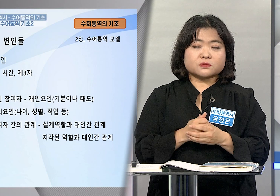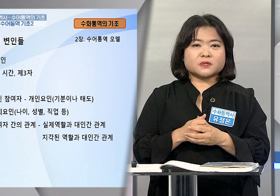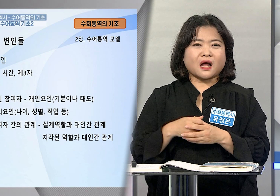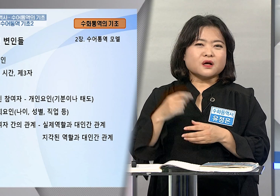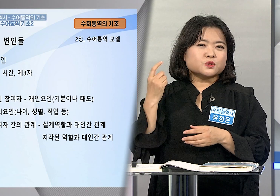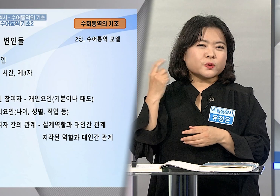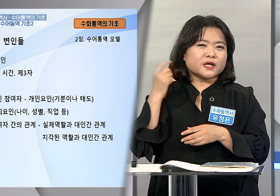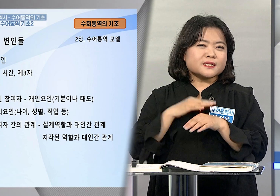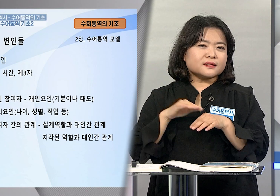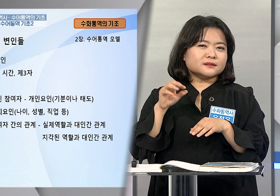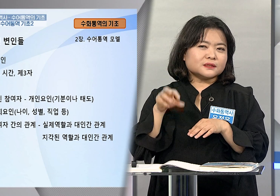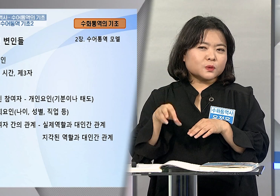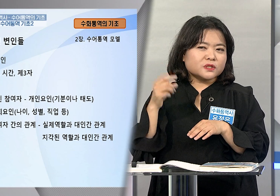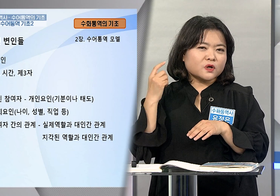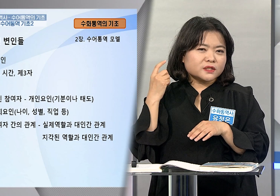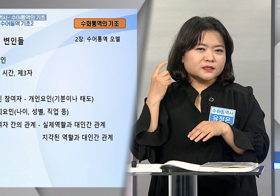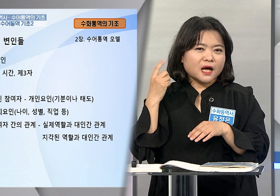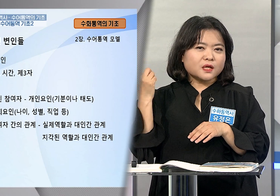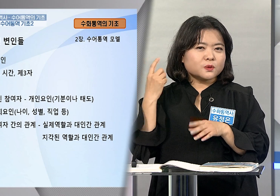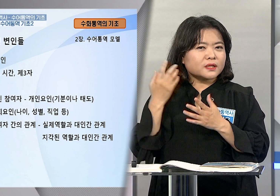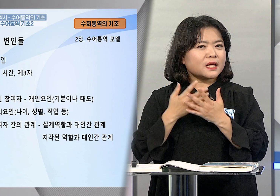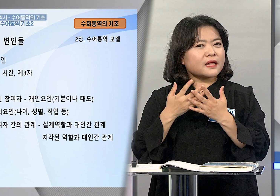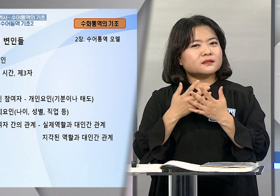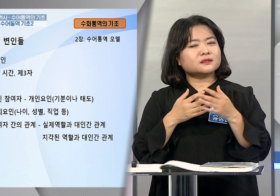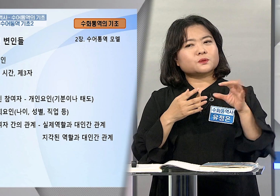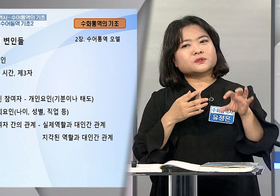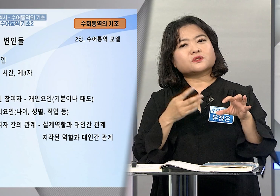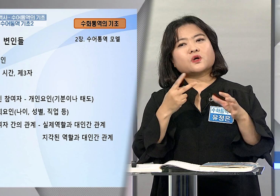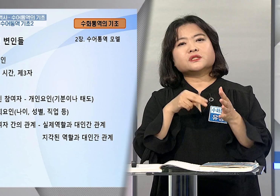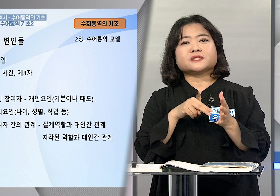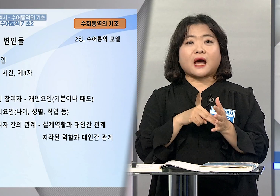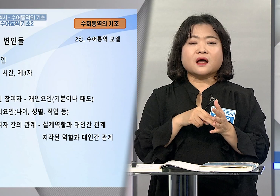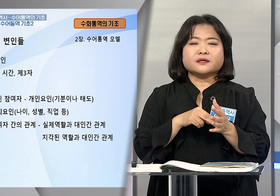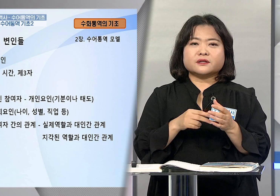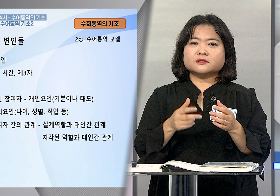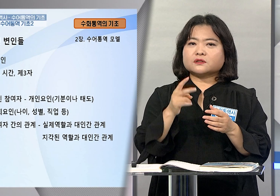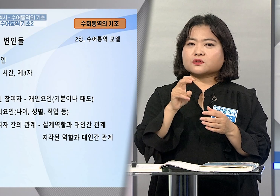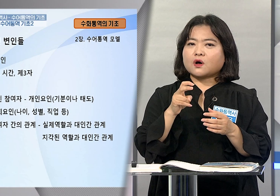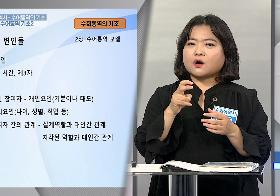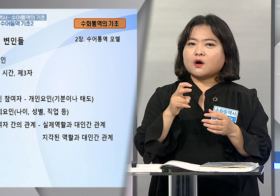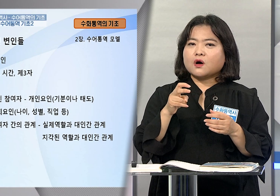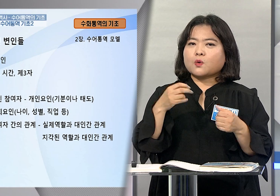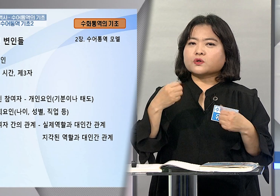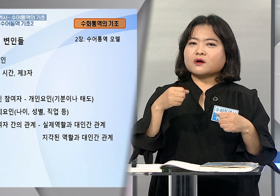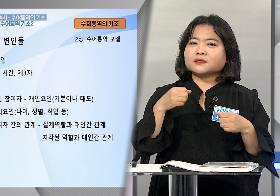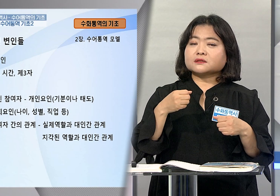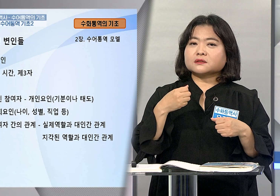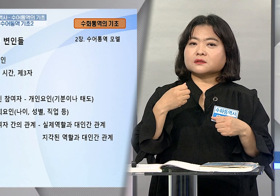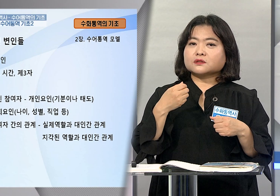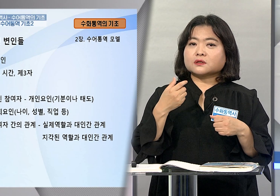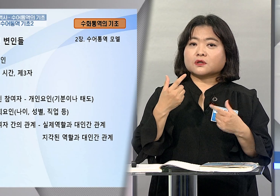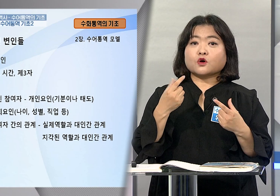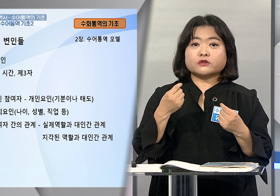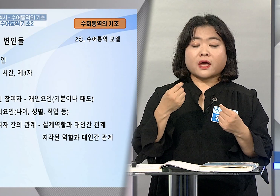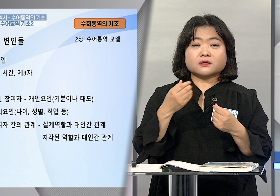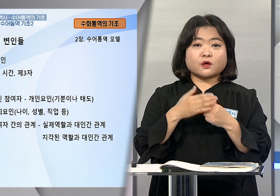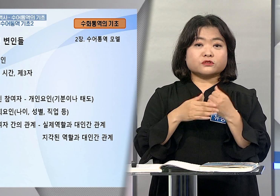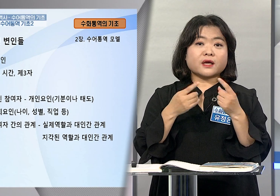있습니다. 소리가 잘 들리는 곳에 서 있느냐, 소리가 잘 안 들리는 곳에 서 있느냐. 예를 들어서 공연 같은 경우에 대구대회 같은